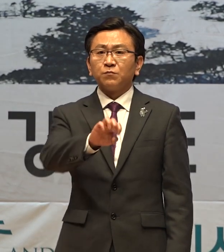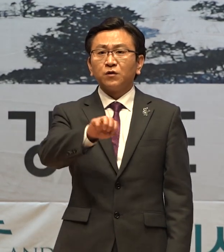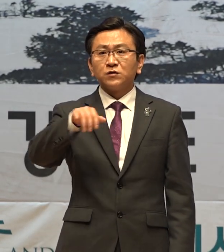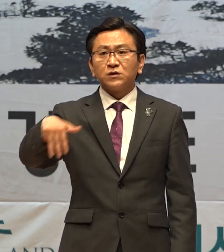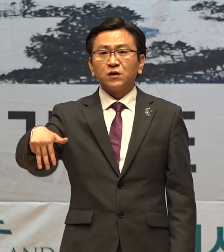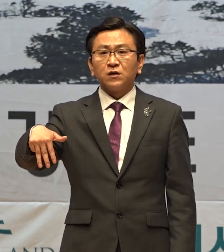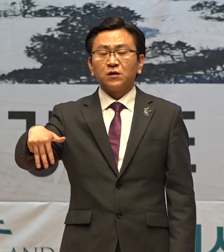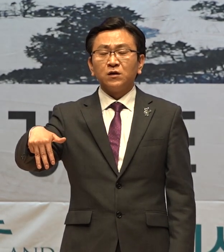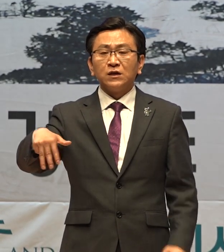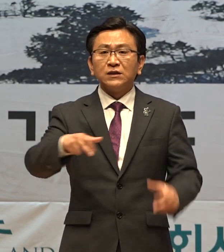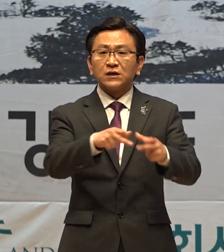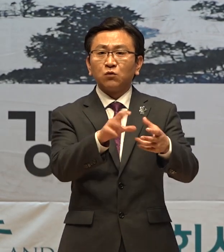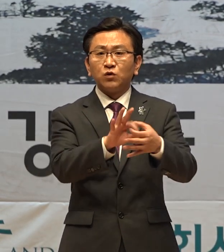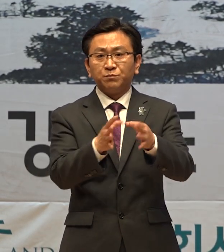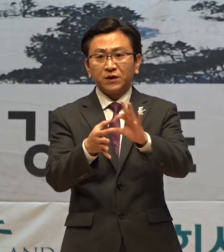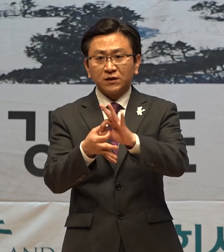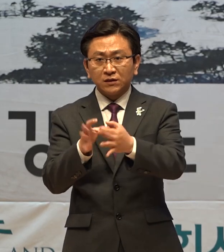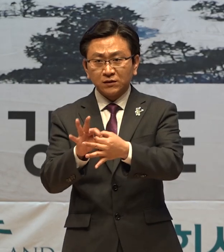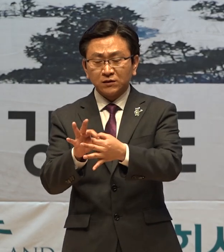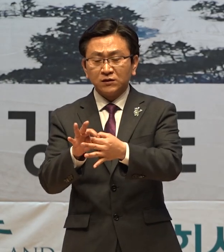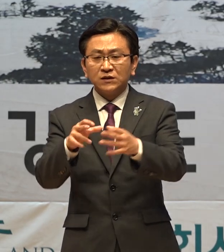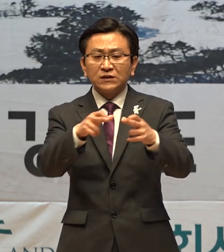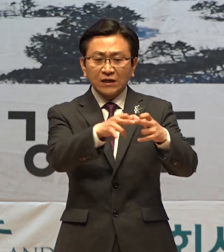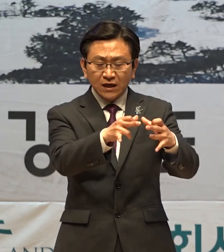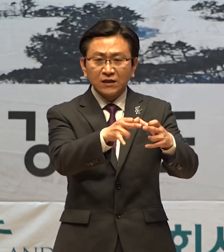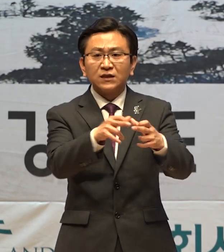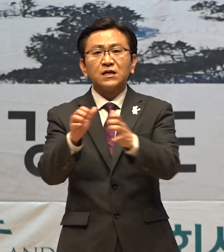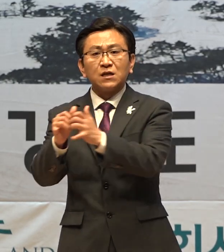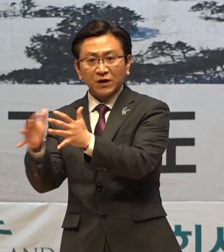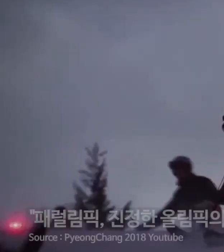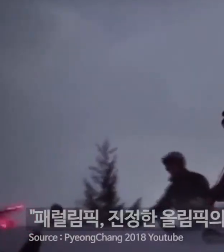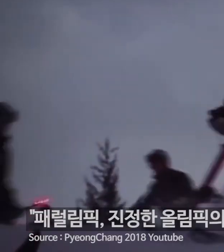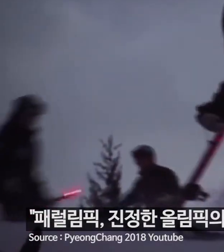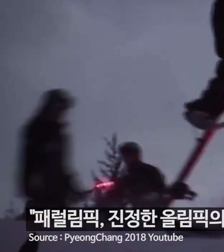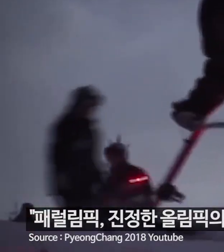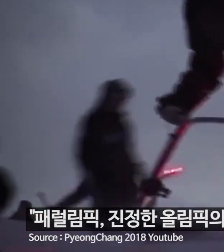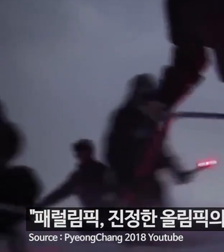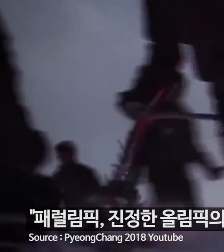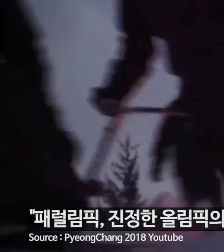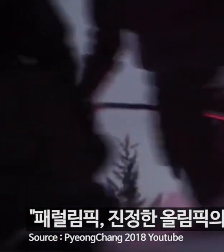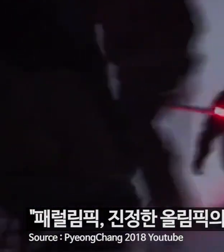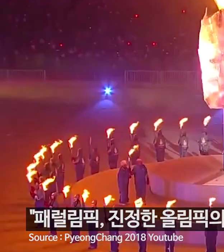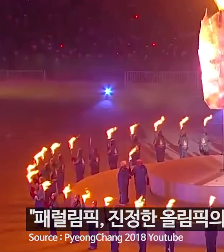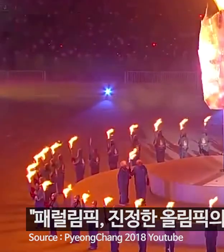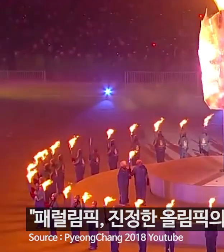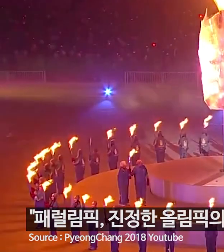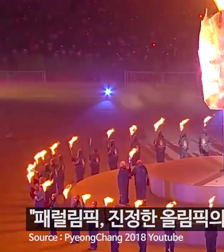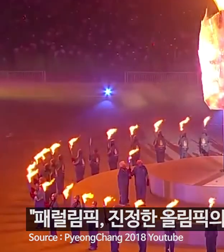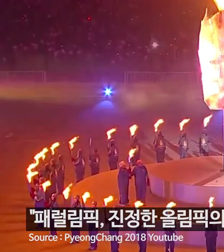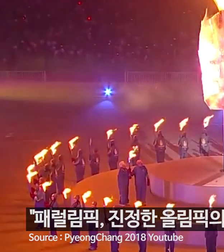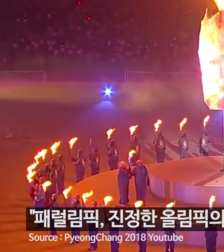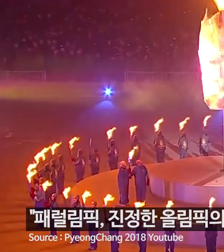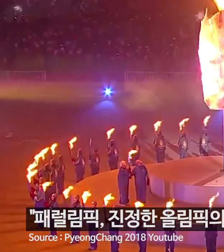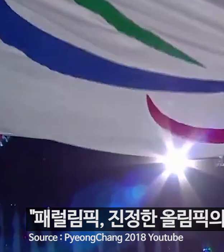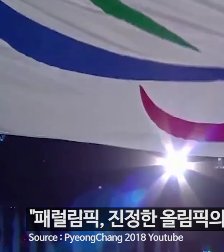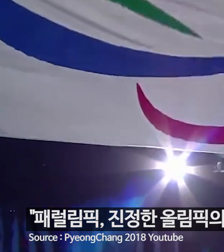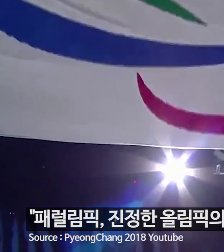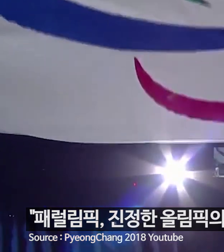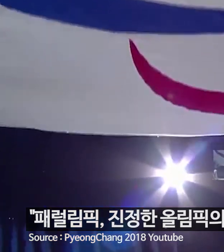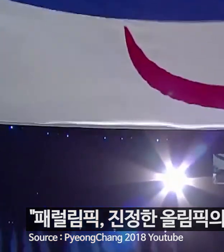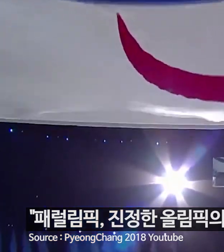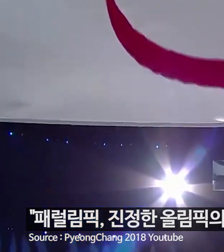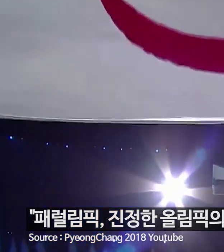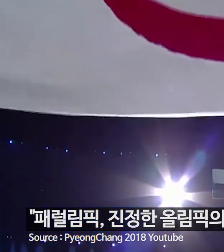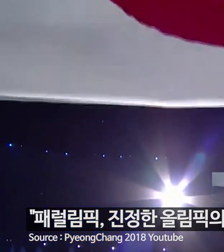평창 패럴림픽을 장애인과 비장애인 선수와 관리 등 전 세계가 하나가 되는 역대